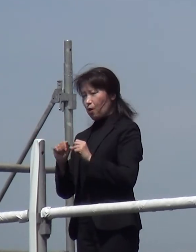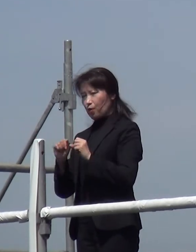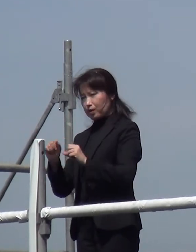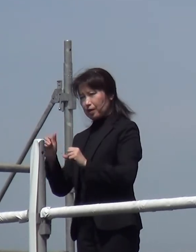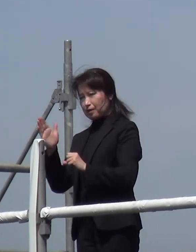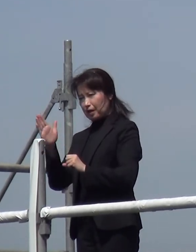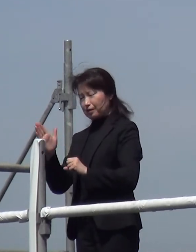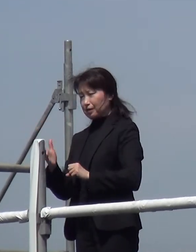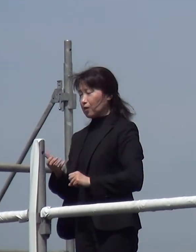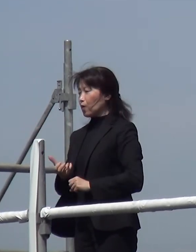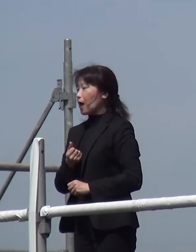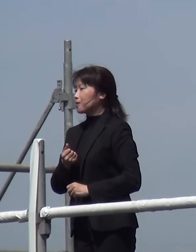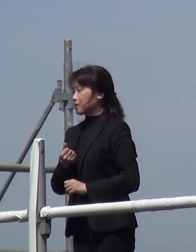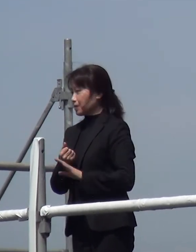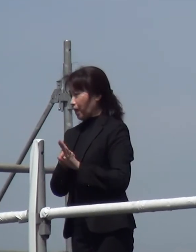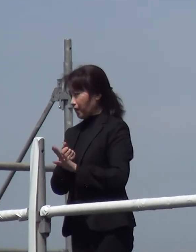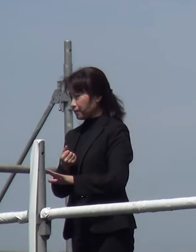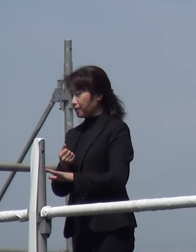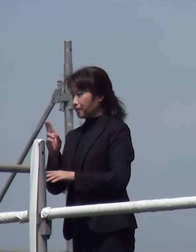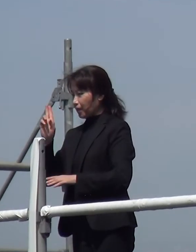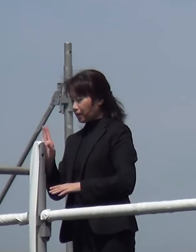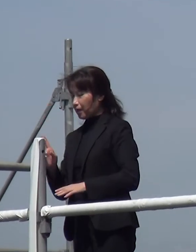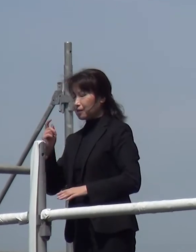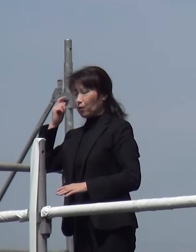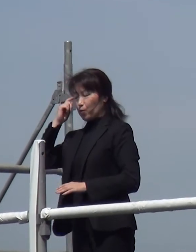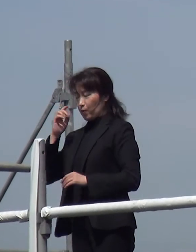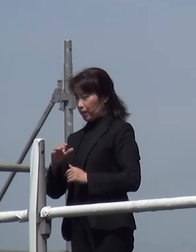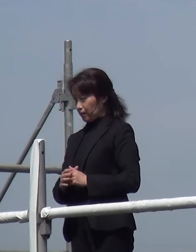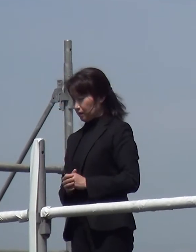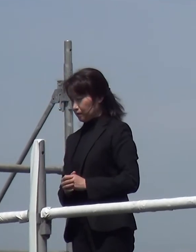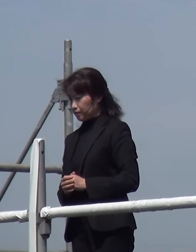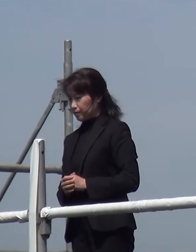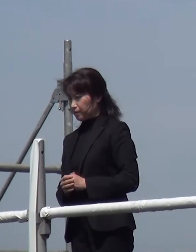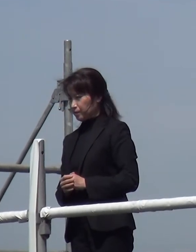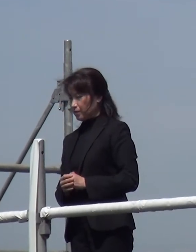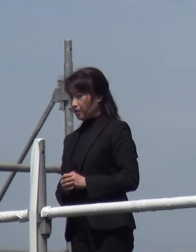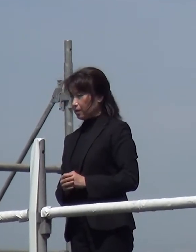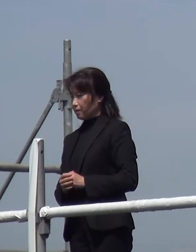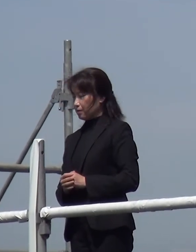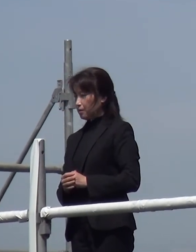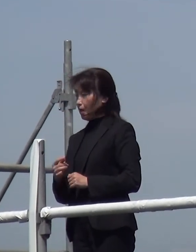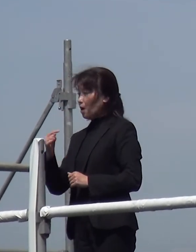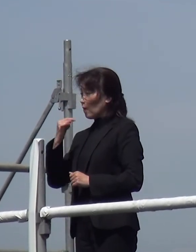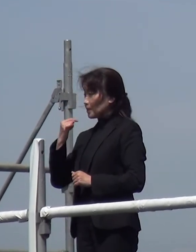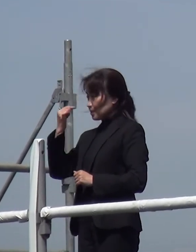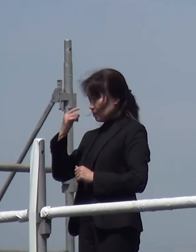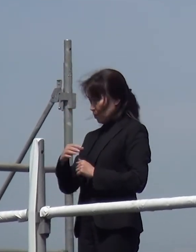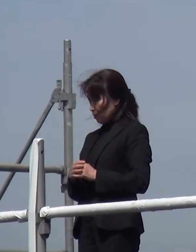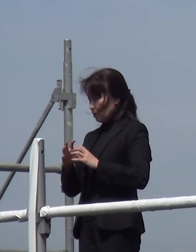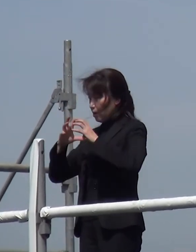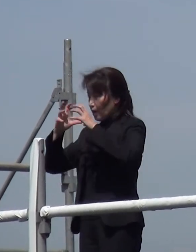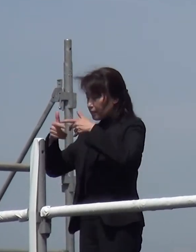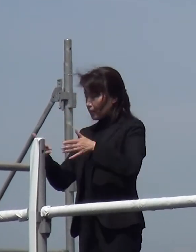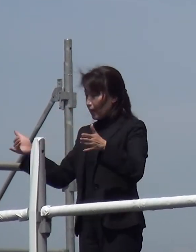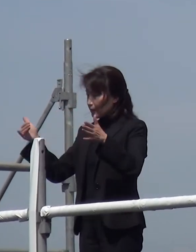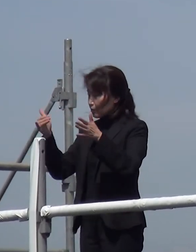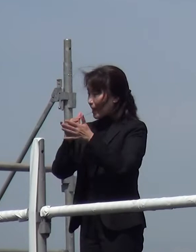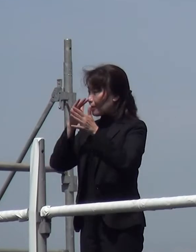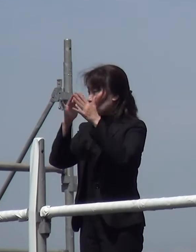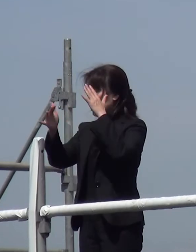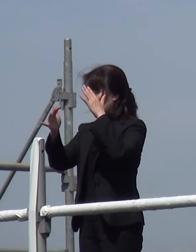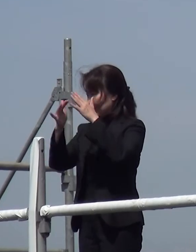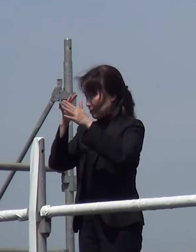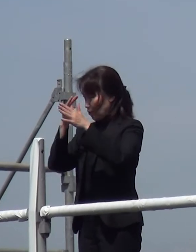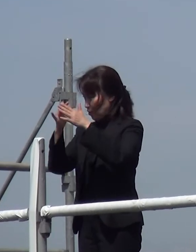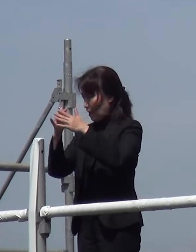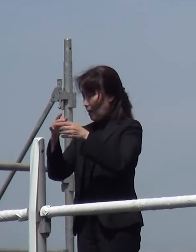という確信があったのではないだろうと思うんです。そして私にしましても、世界最終戦争が